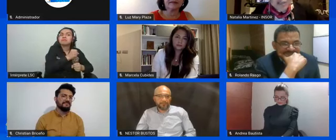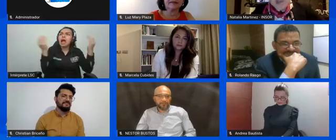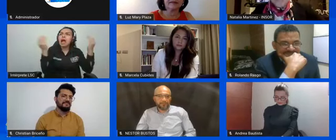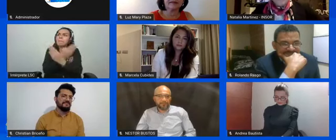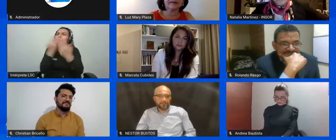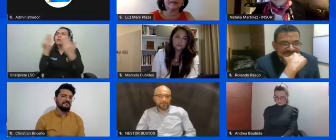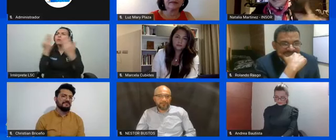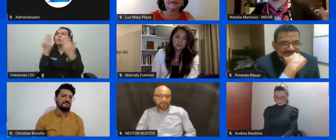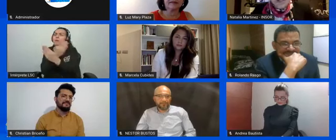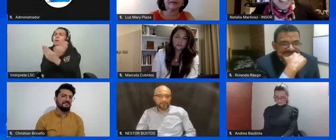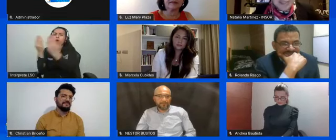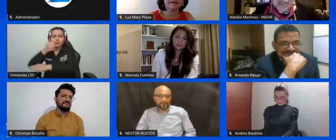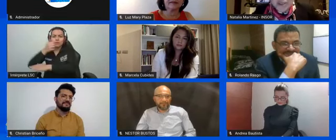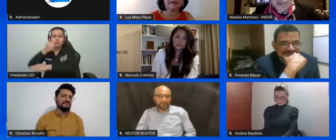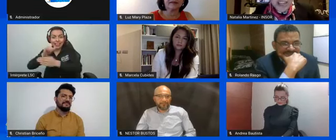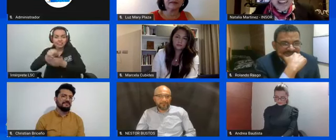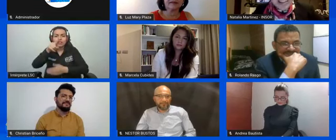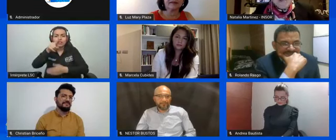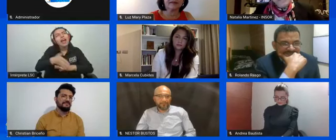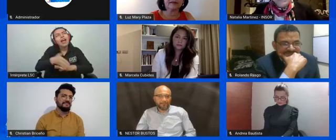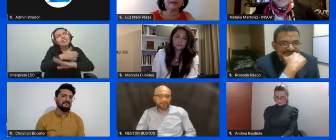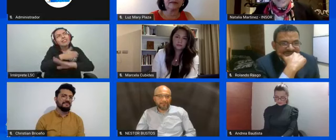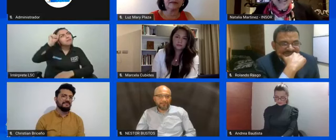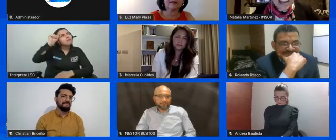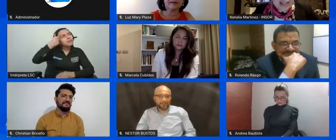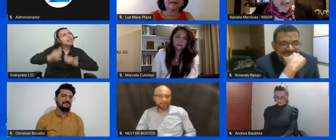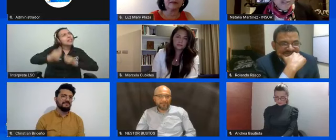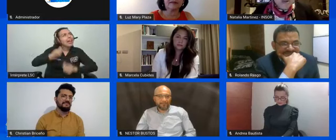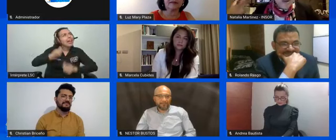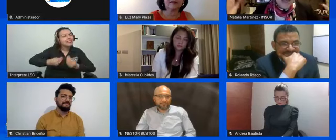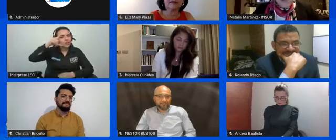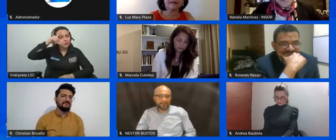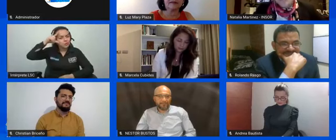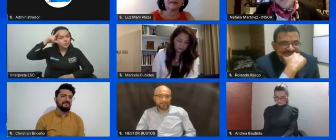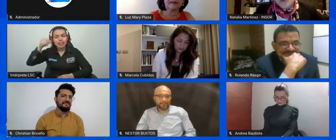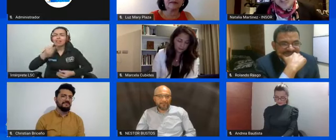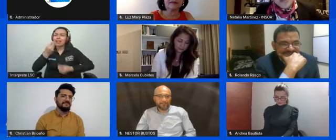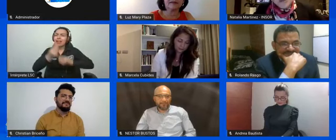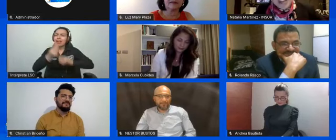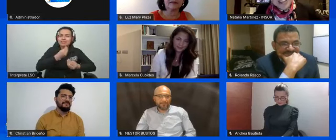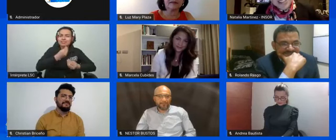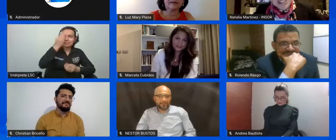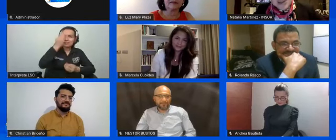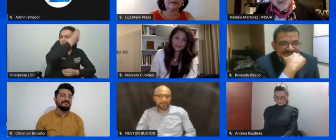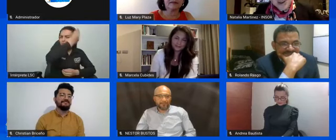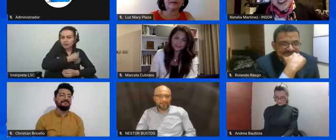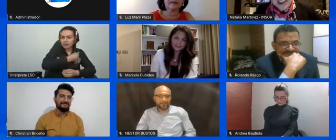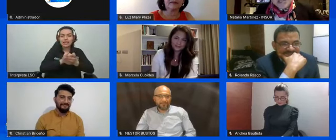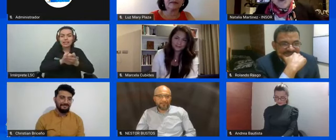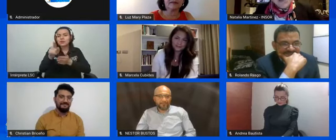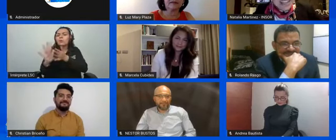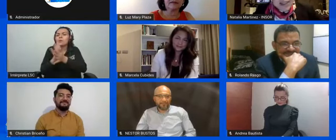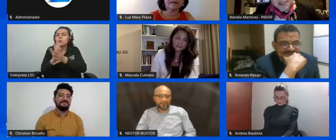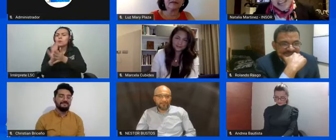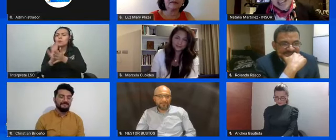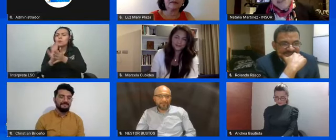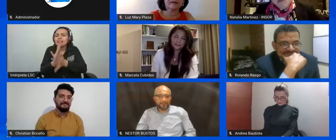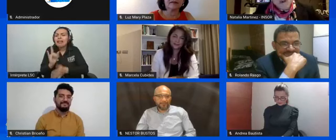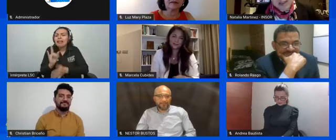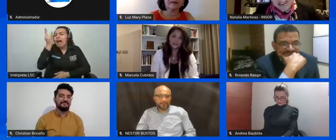esos años de Luzmari? ¿Qué recuerdas de esos años de Marcela? ¿Y qué anécdotas todavía nos podrías contar que hayan sido